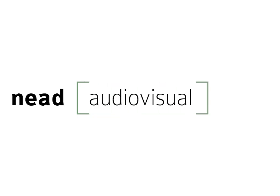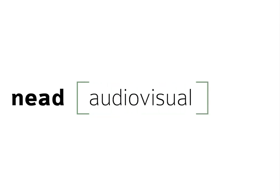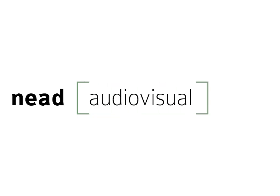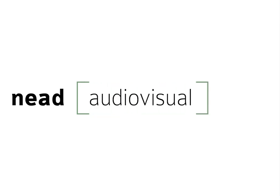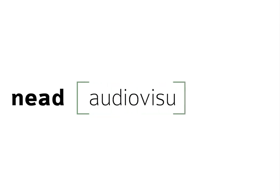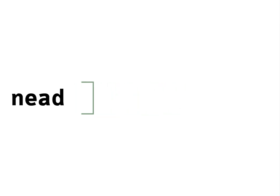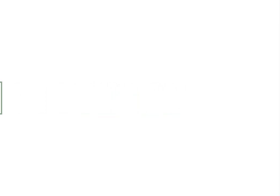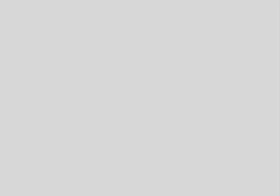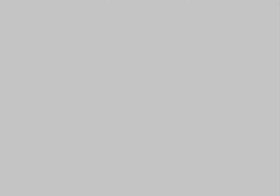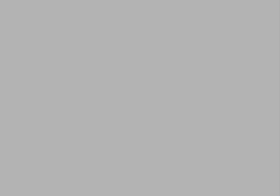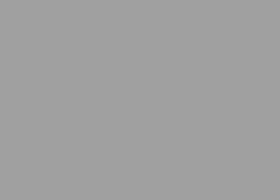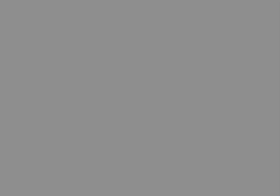Legenda Adriana